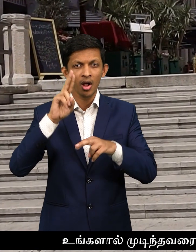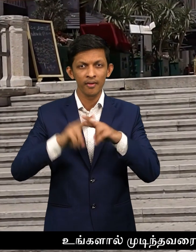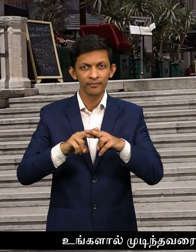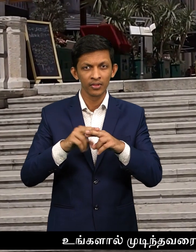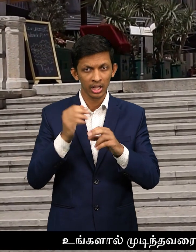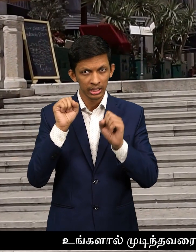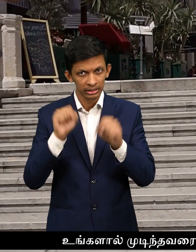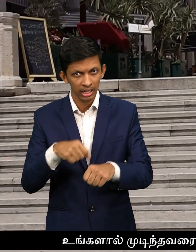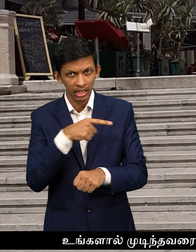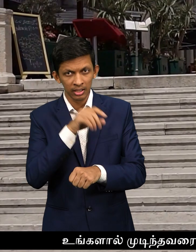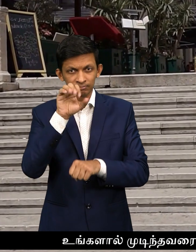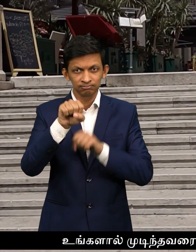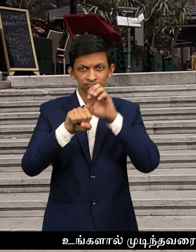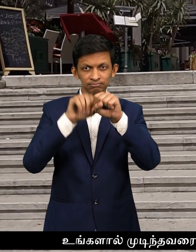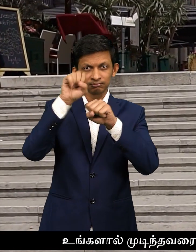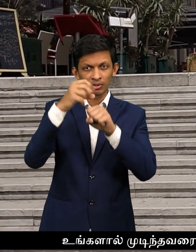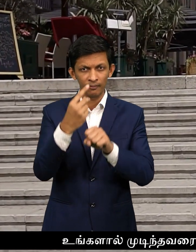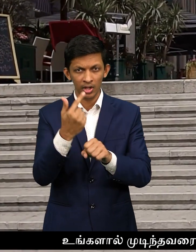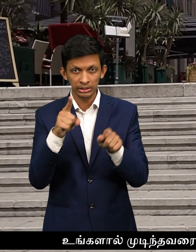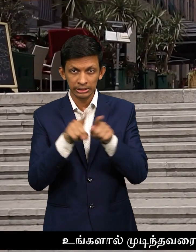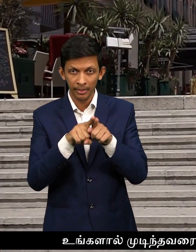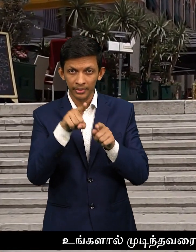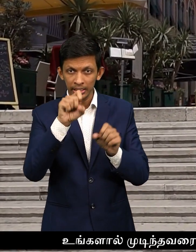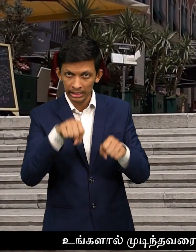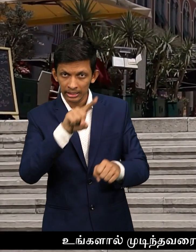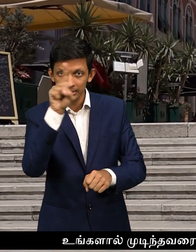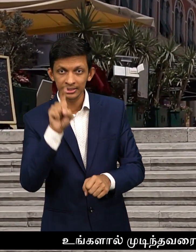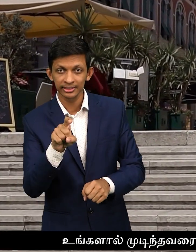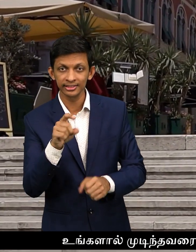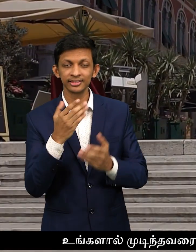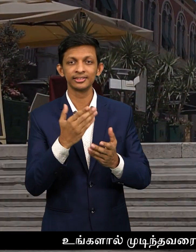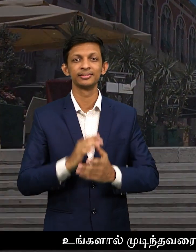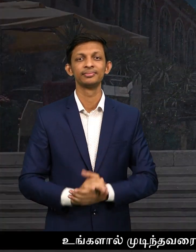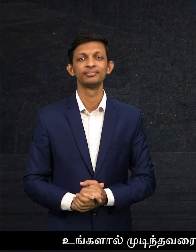உங்களால் முடிந்தவரை உங்கள் தந்தை படிக்கட்டுகளில் ஏற முடியுமா?